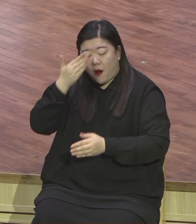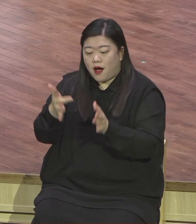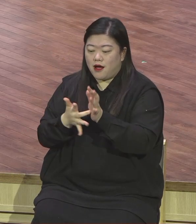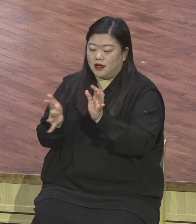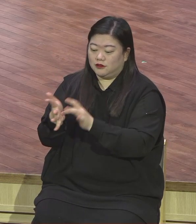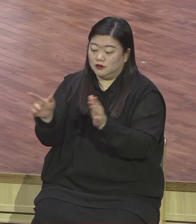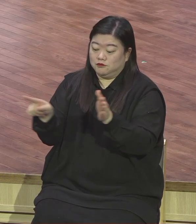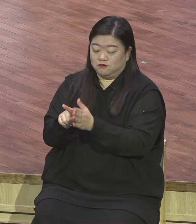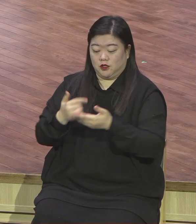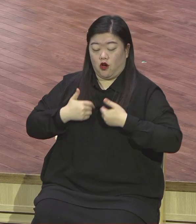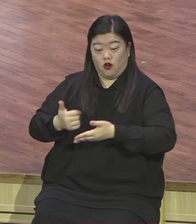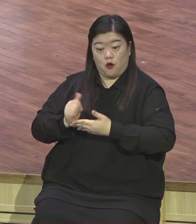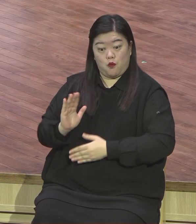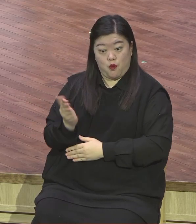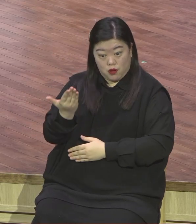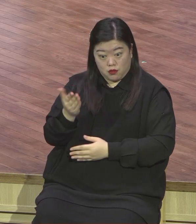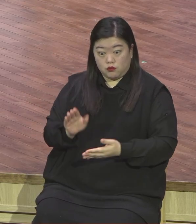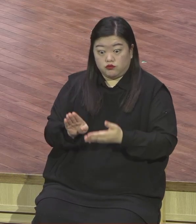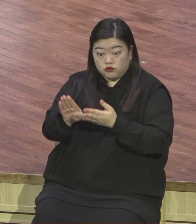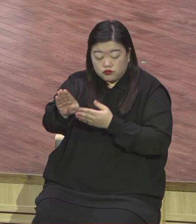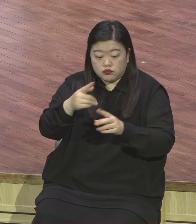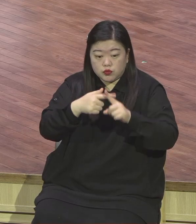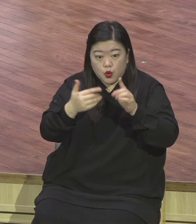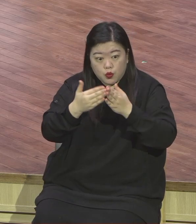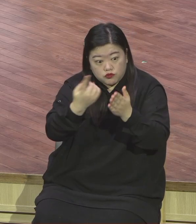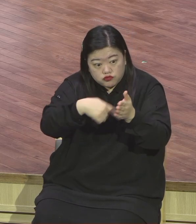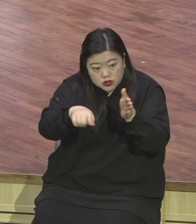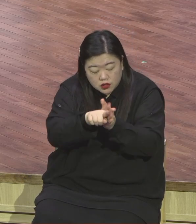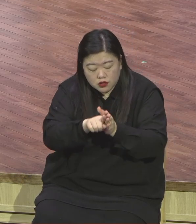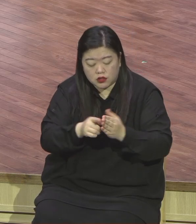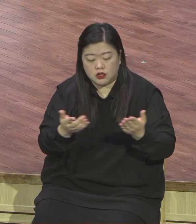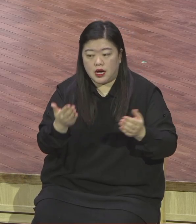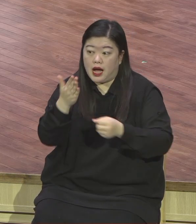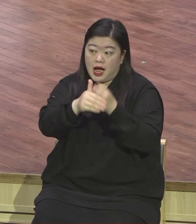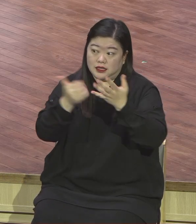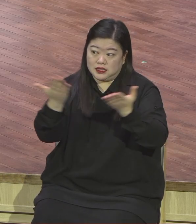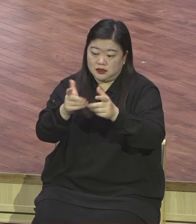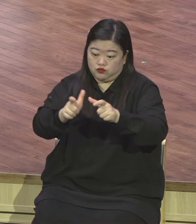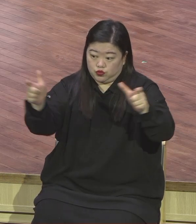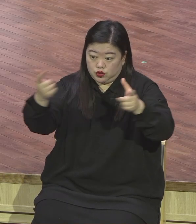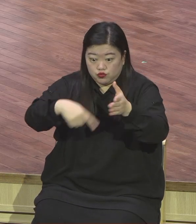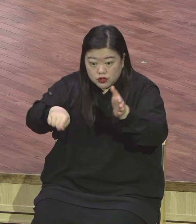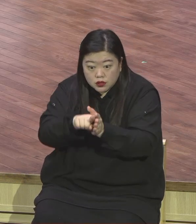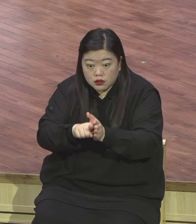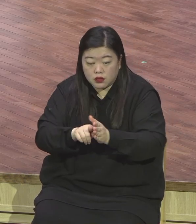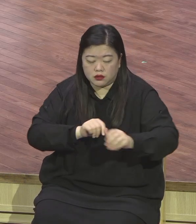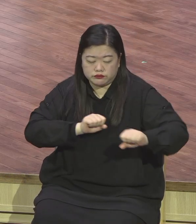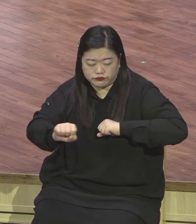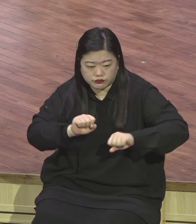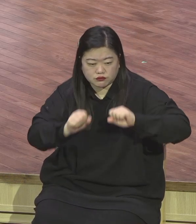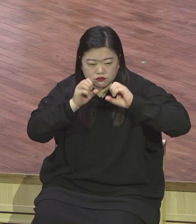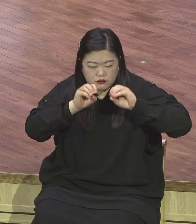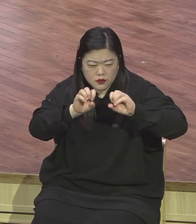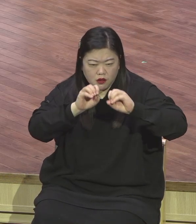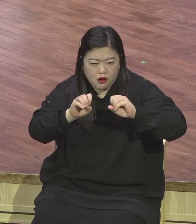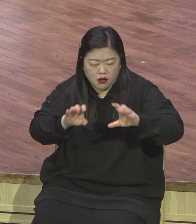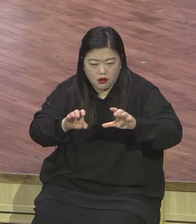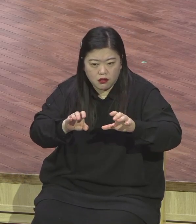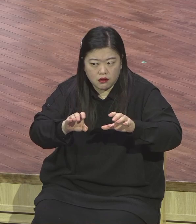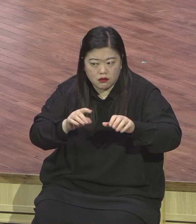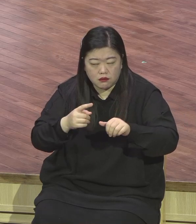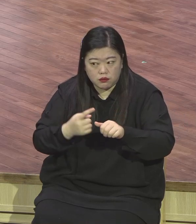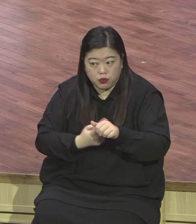드렸더니 물질 드렸더니 하나님 나에게 이렇게 하는 후 돌아보면 시간 지나고 나면 다 깨닫게 돼 있어요